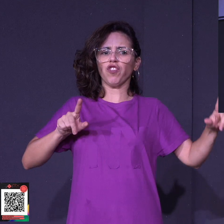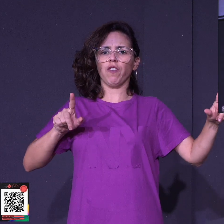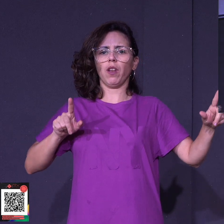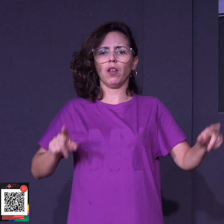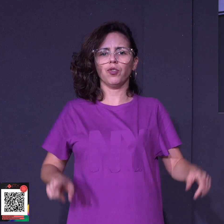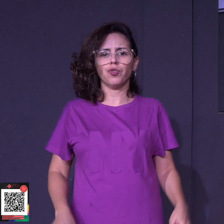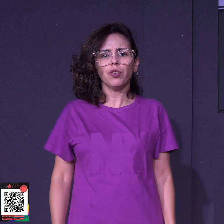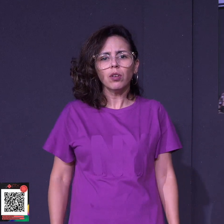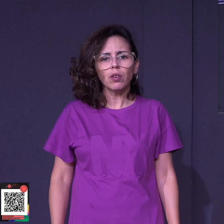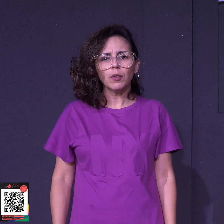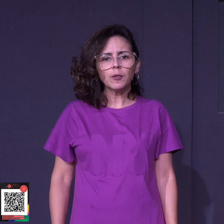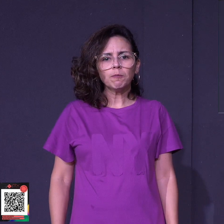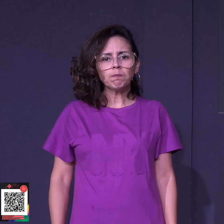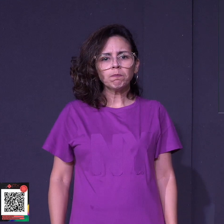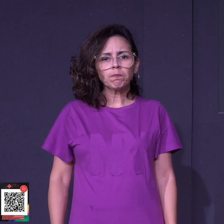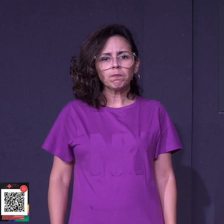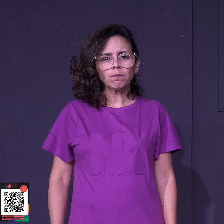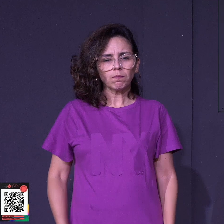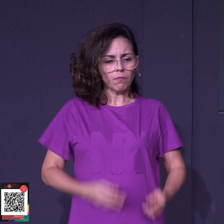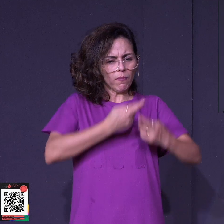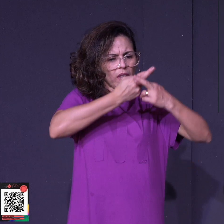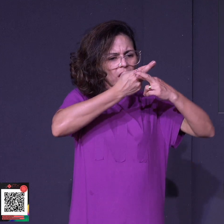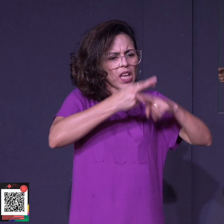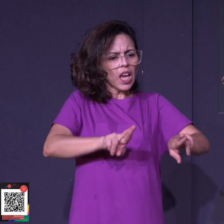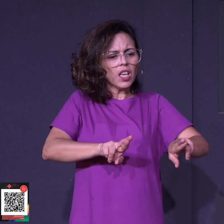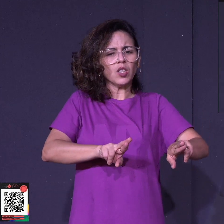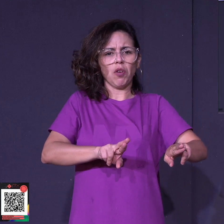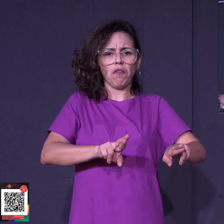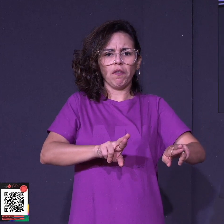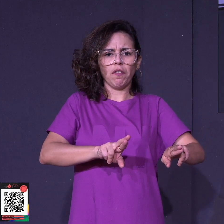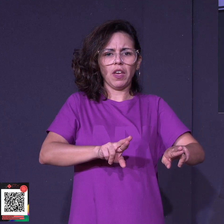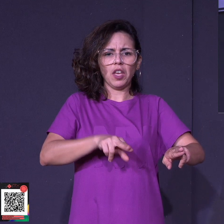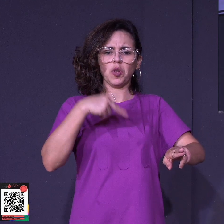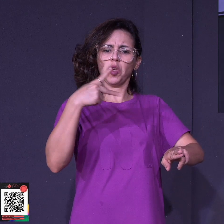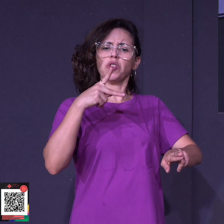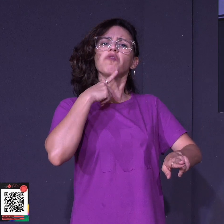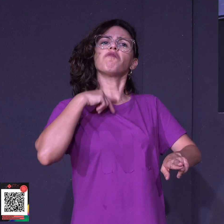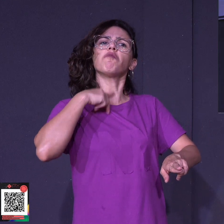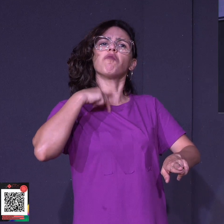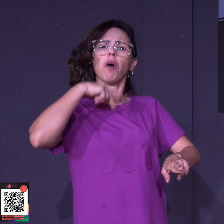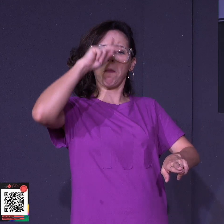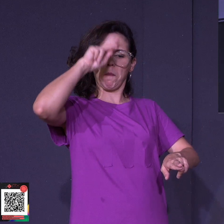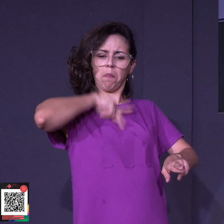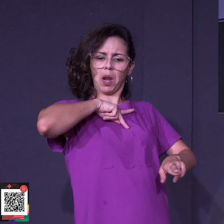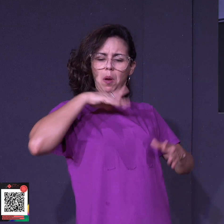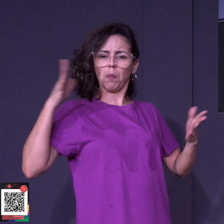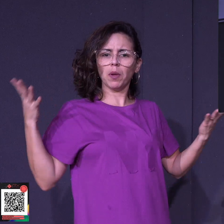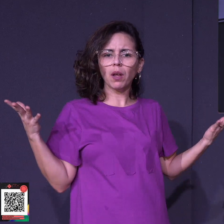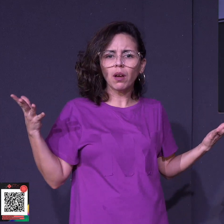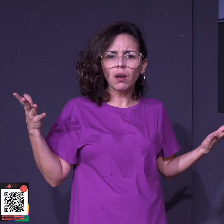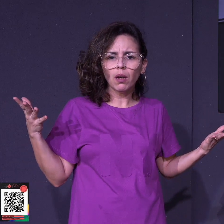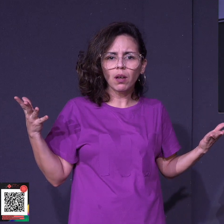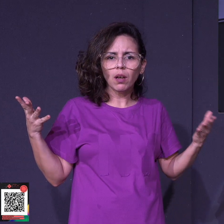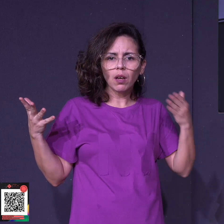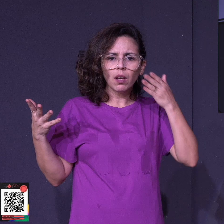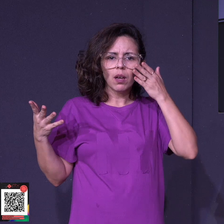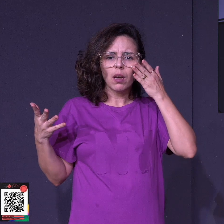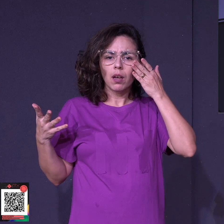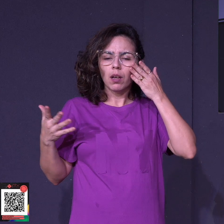Resolvendo as coisas do jeito que você quer, quando a palavra dá uma direção totalmente diferente.